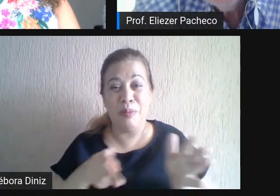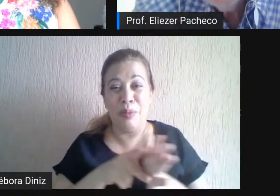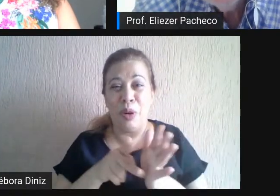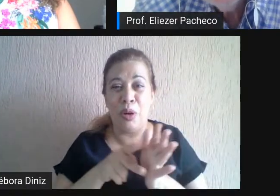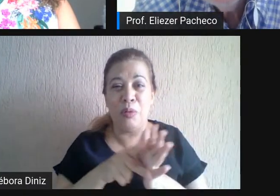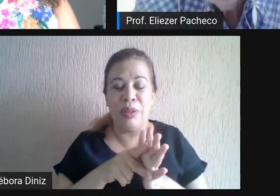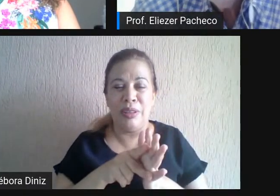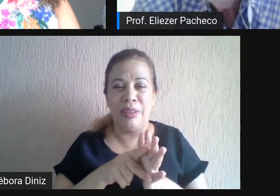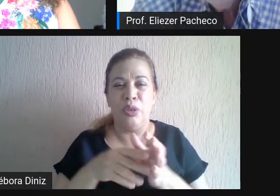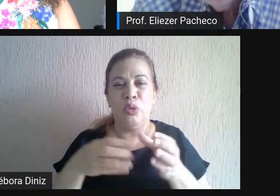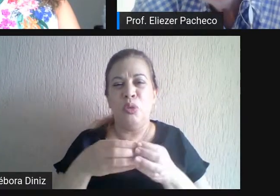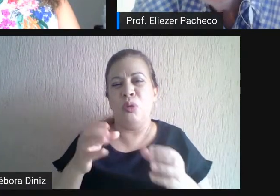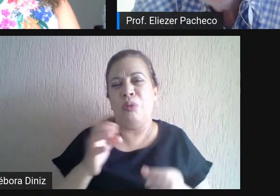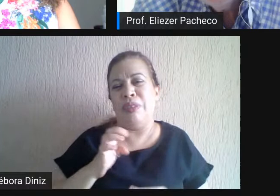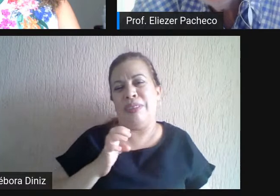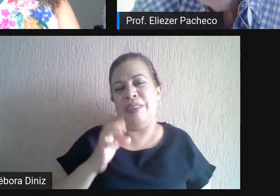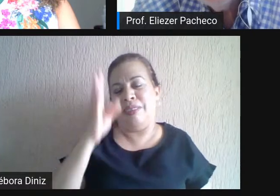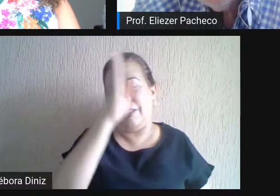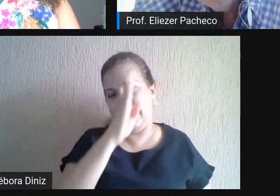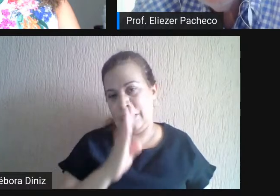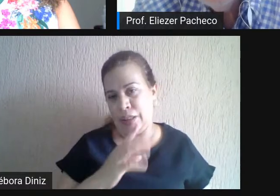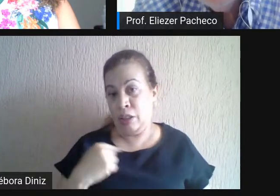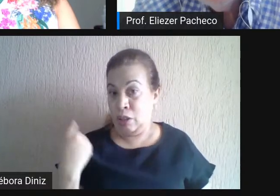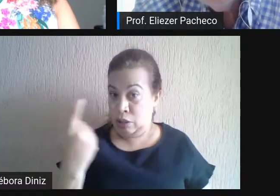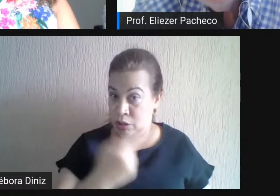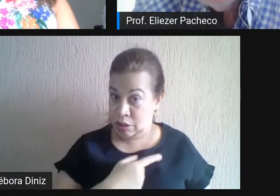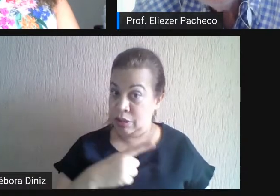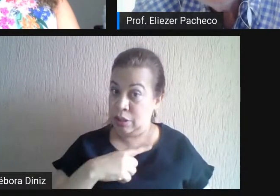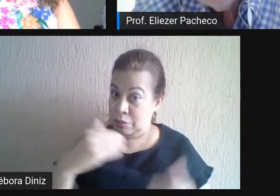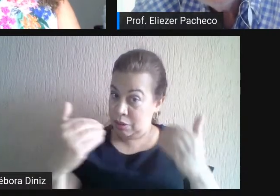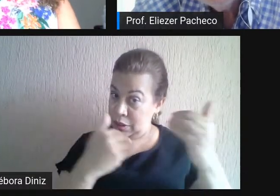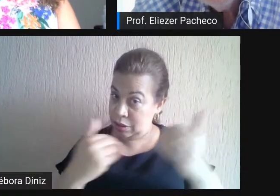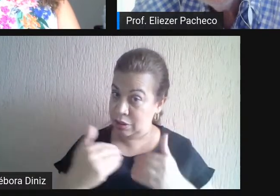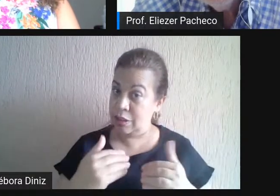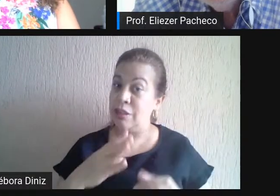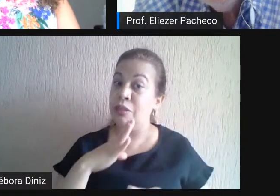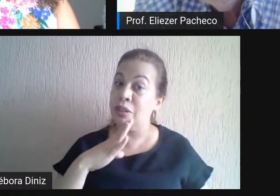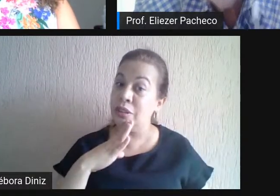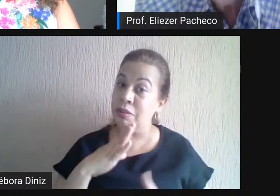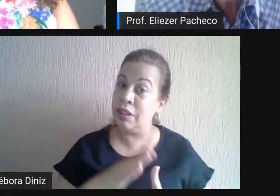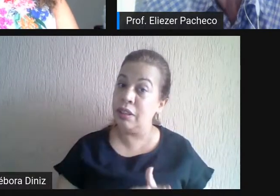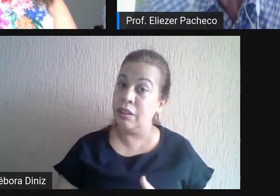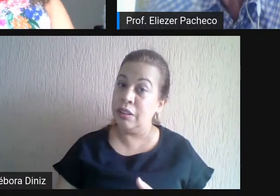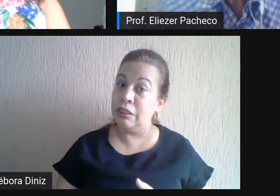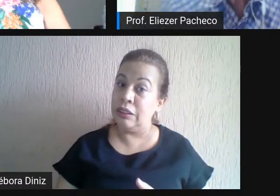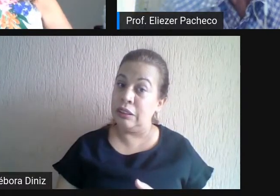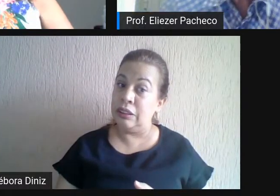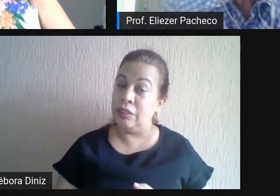elite brasileira. Se nós que tivemos acesso ao conhecimento não